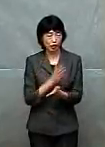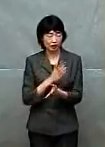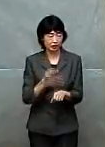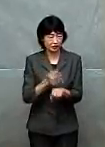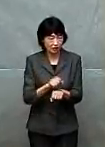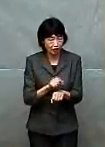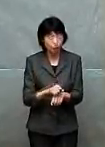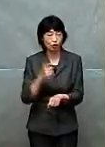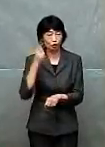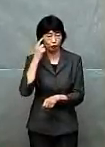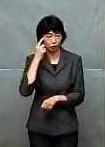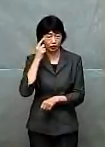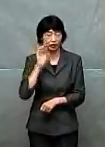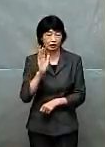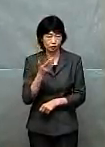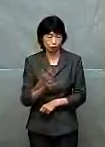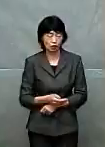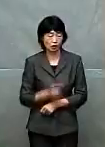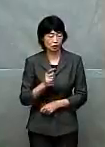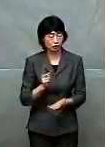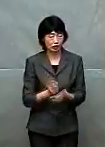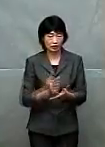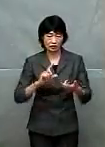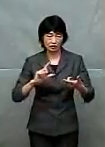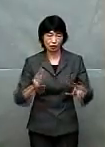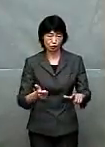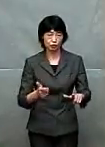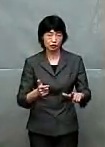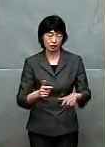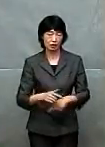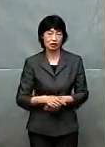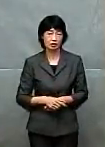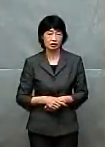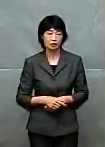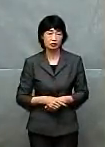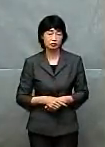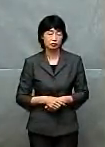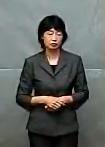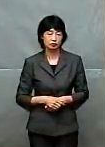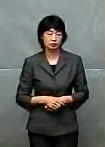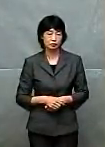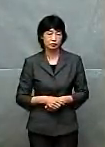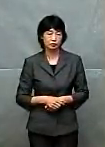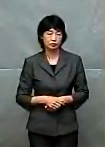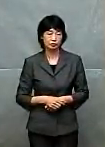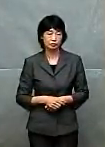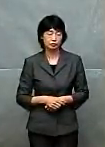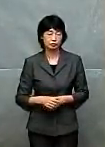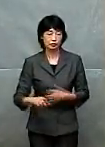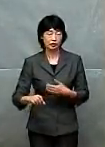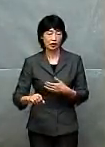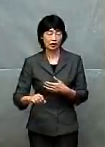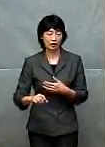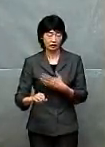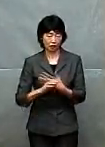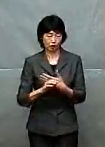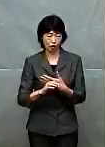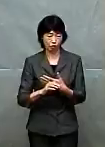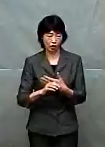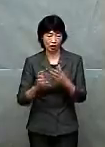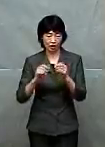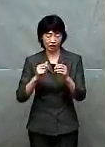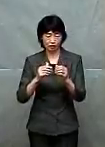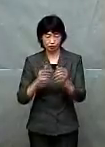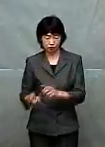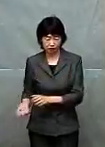、それに限らず、まあ、造成したところが弱いとかですね、まあ、いろいろ